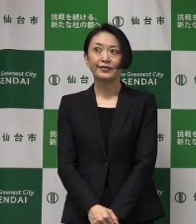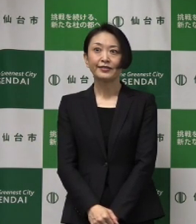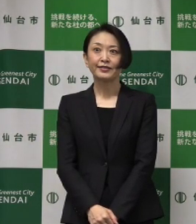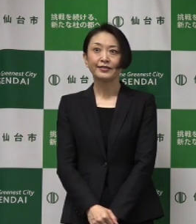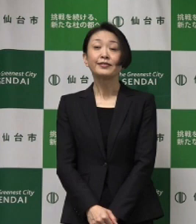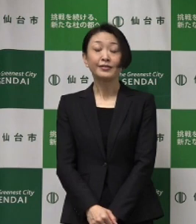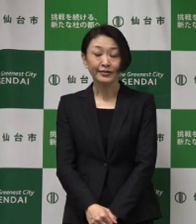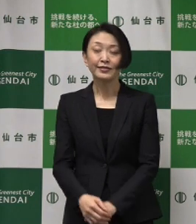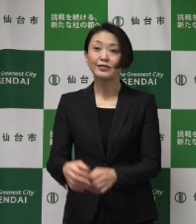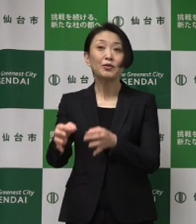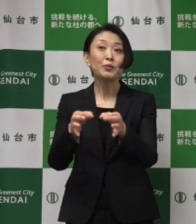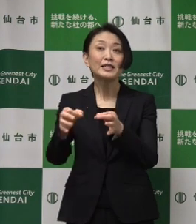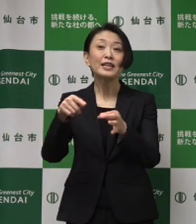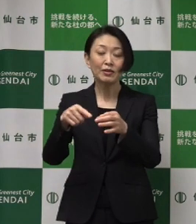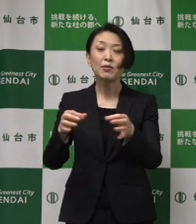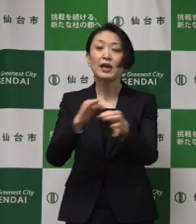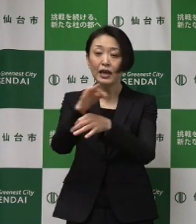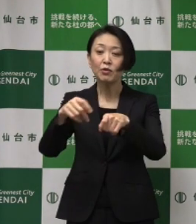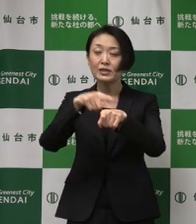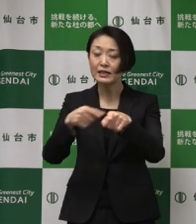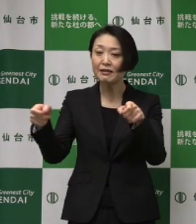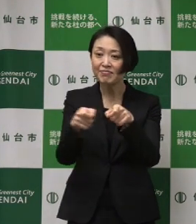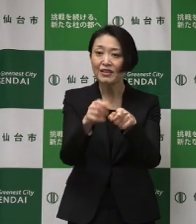時短要請の解除のところで、はい、